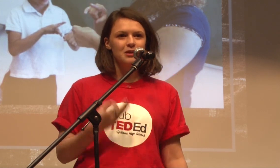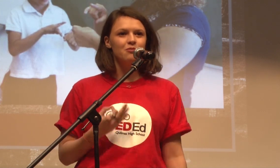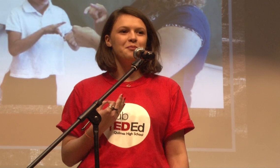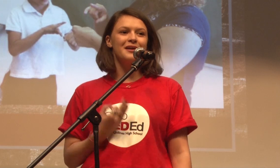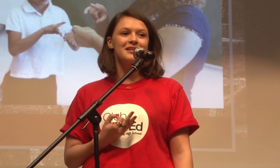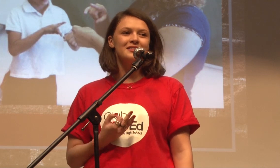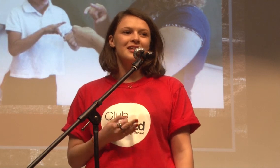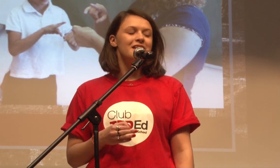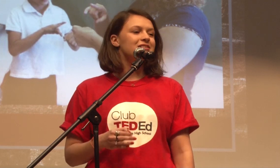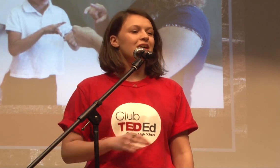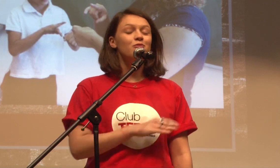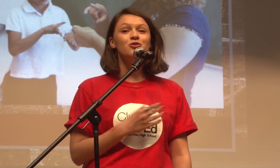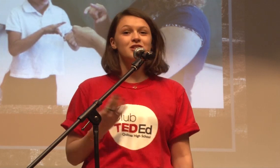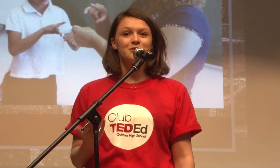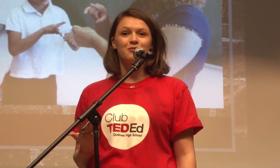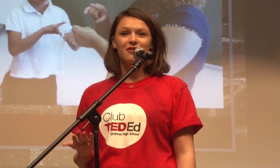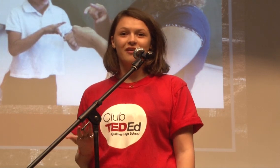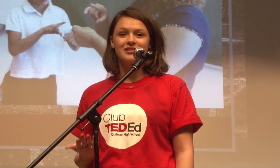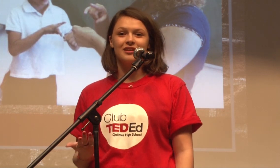mismo país sería muchísimo más fácil.